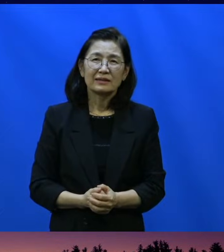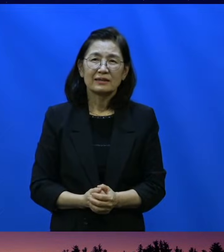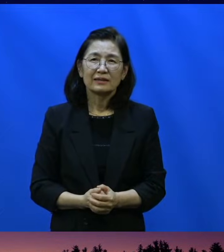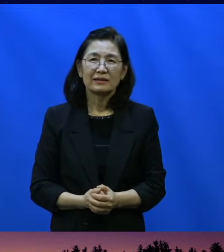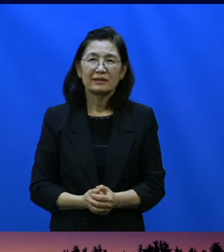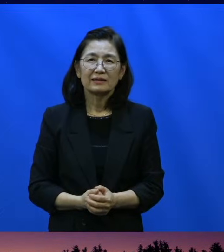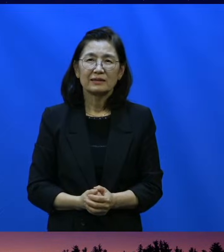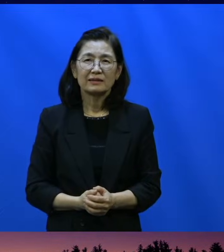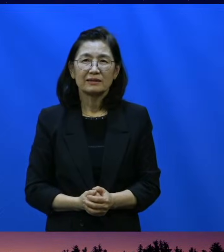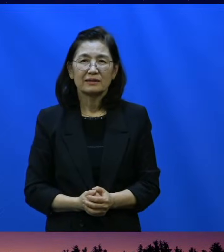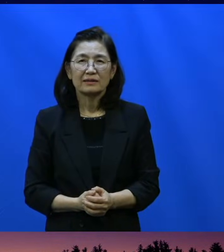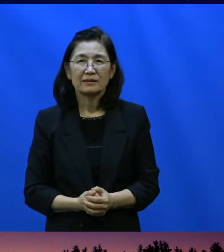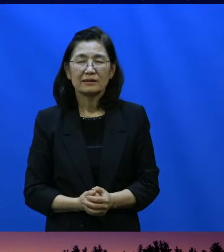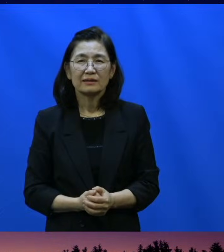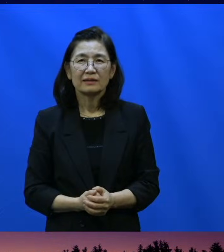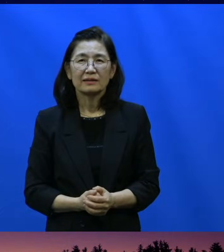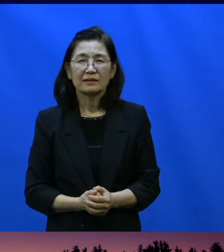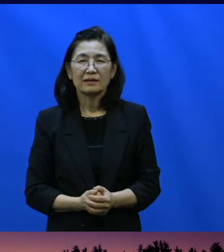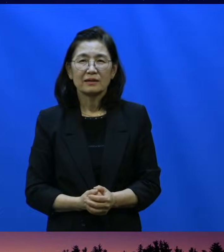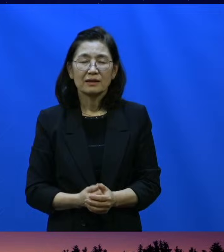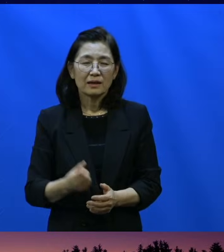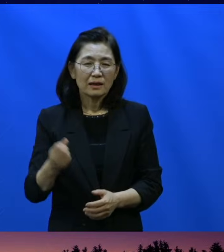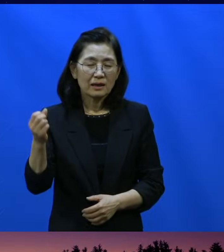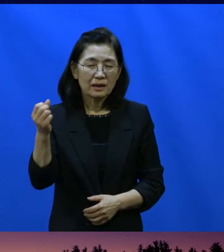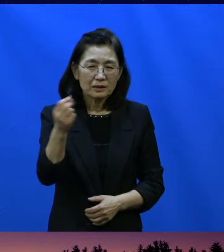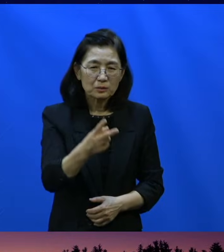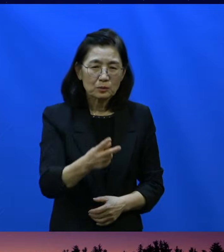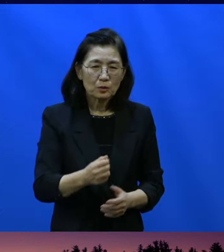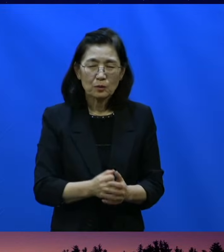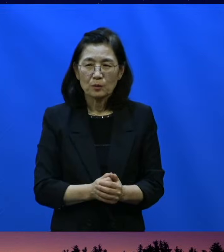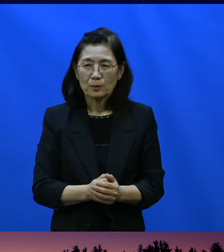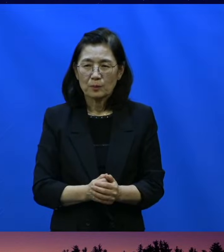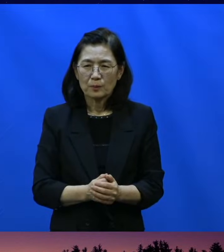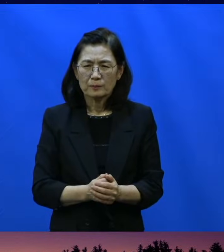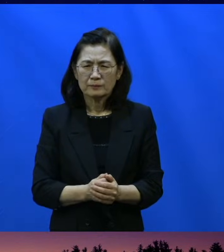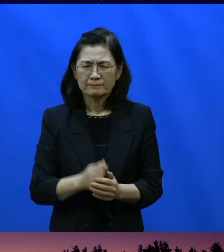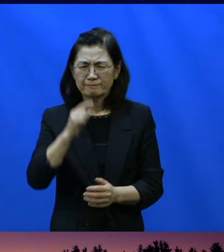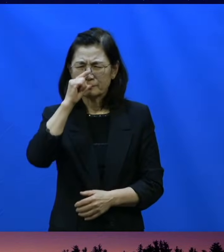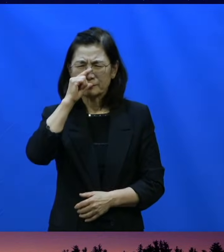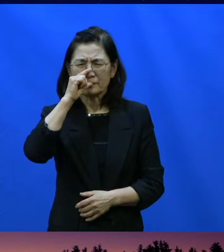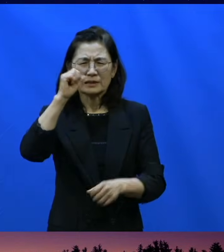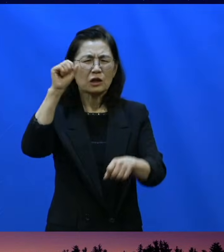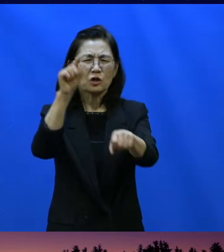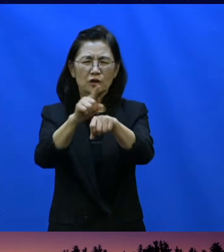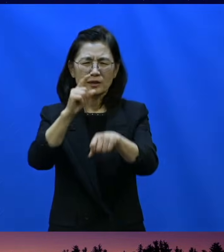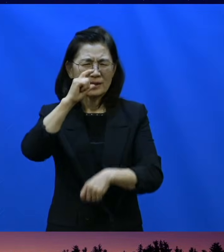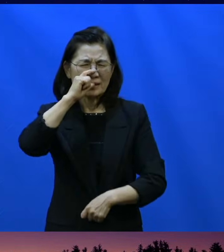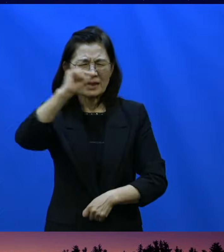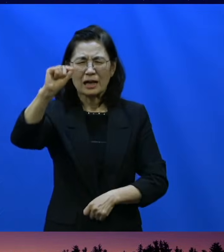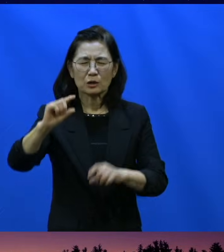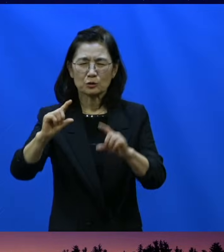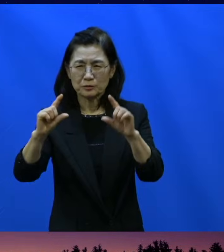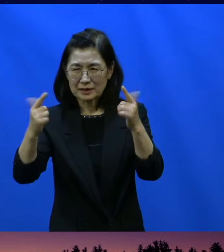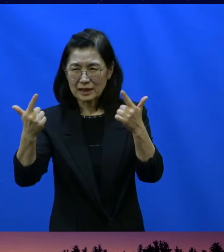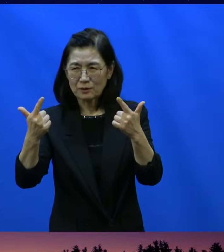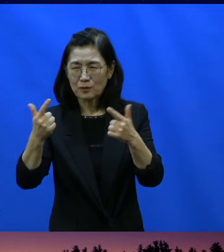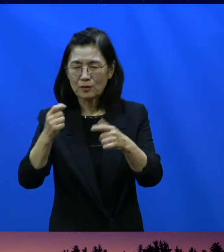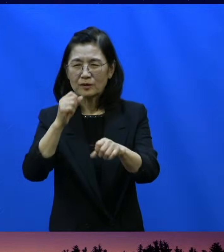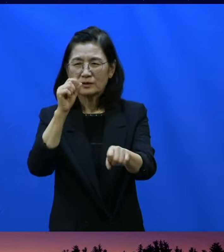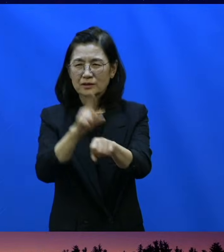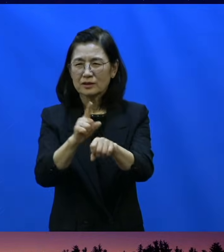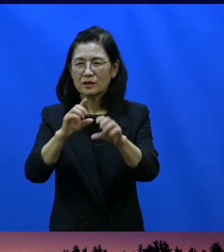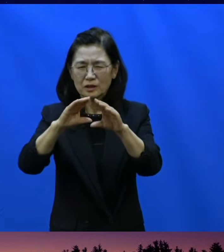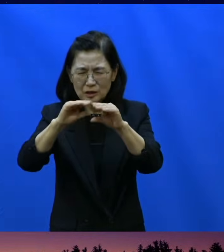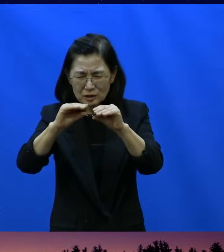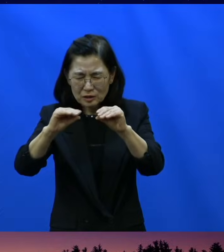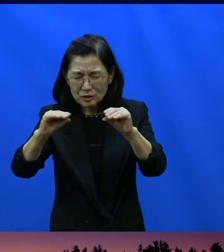이해력이 높아져요. 그리고 틈이 있어요. 틈이 없는 사람 있잖아요. 재미없어요. 틈이 좀 있어야 돼요.